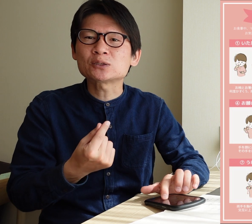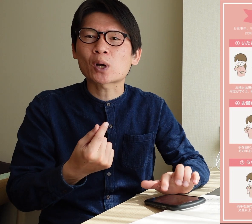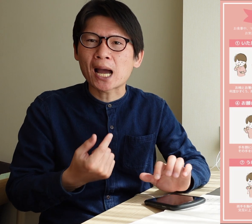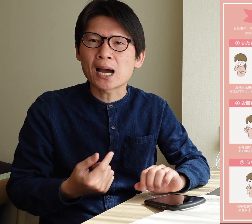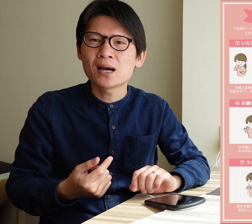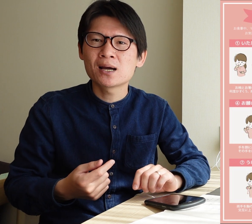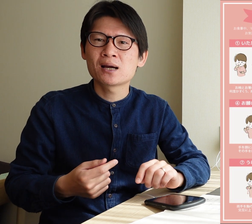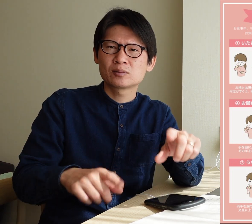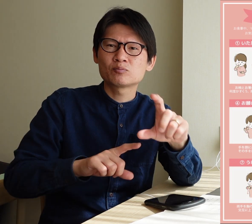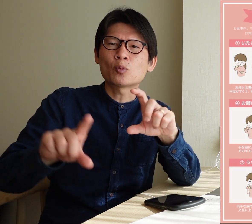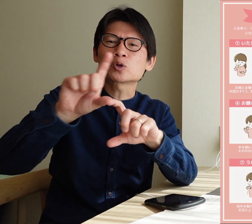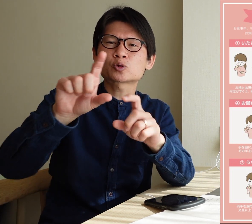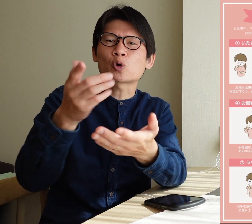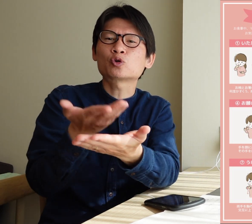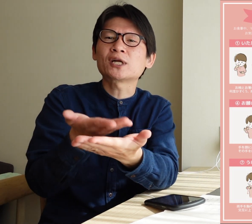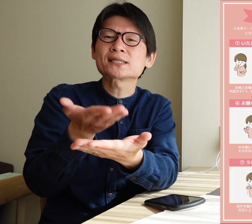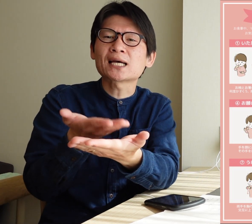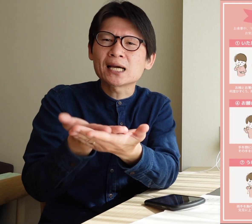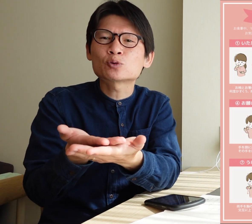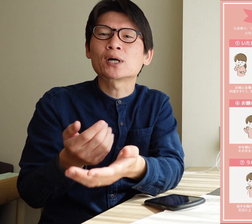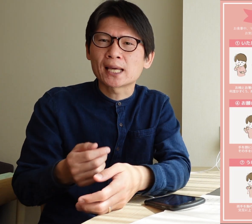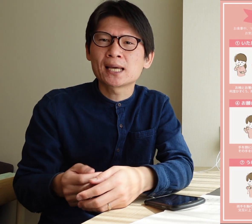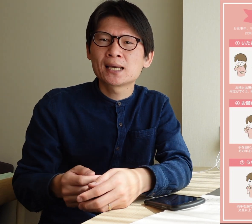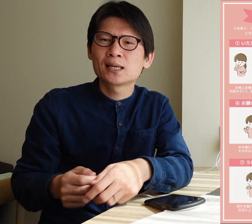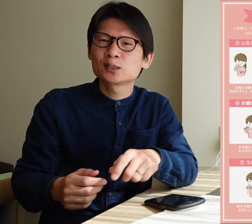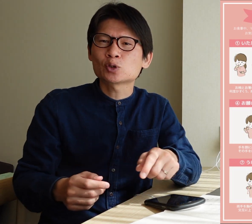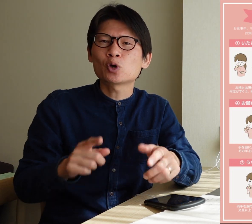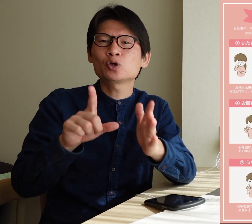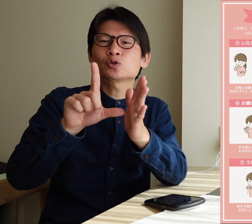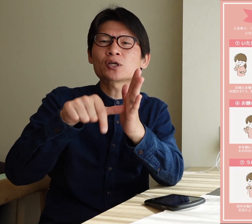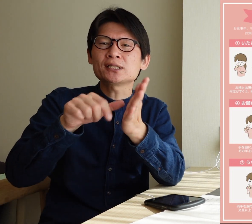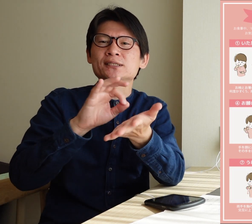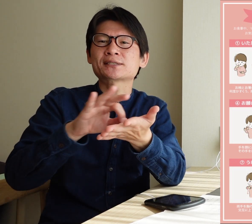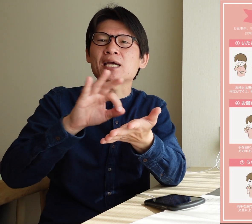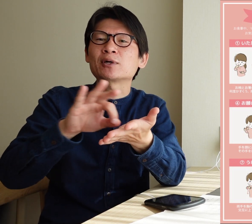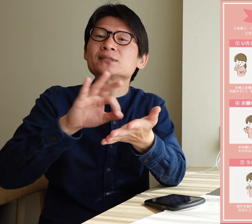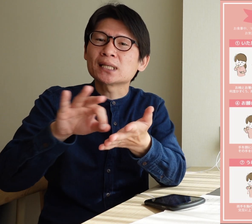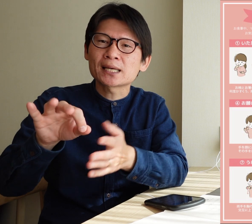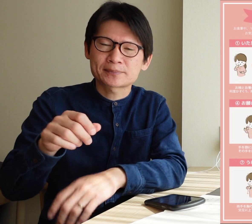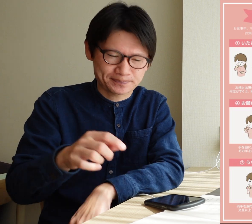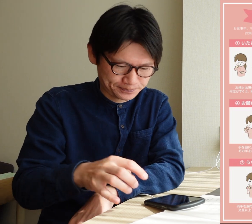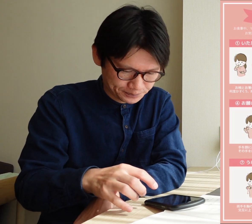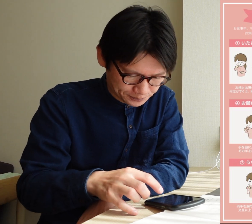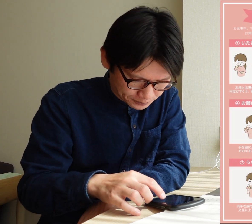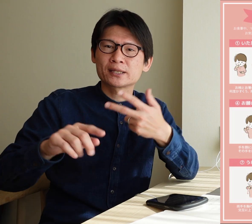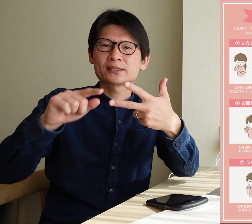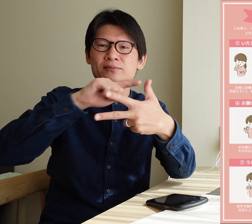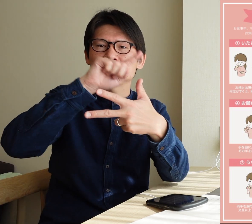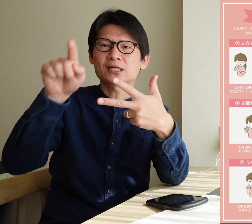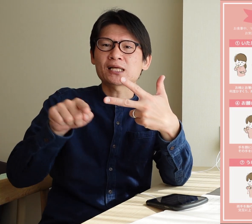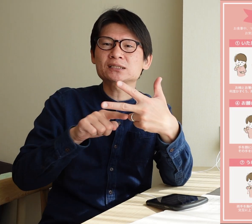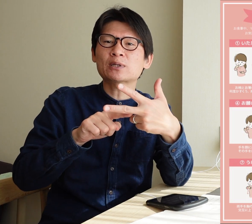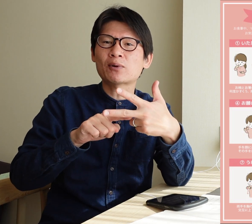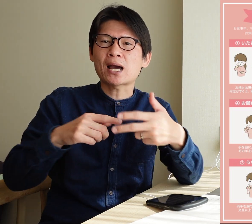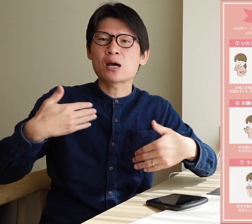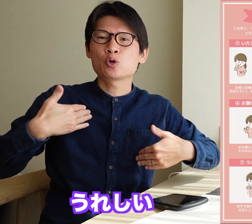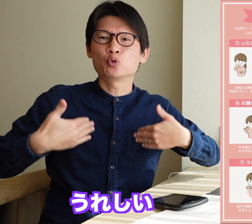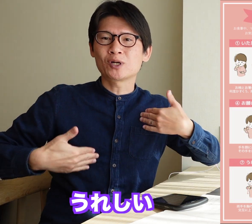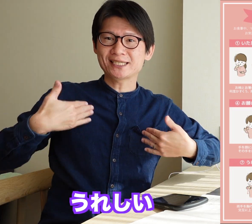か、もっとくださいとかね、そういう時に使いますね。7つ目は、嬉し